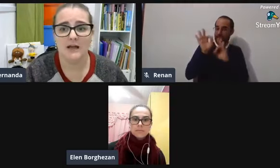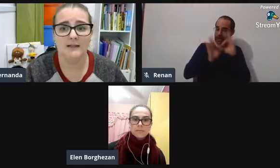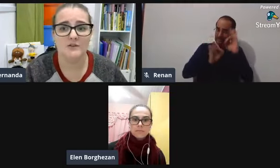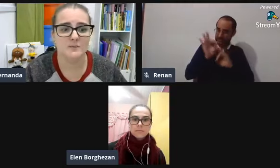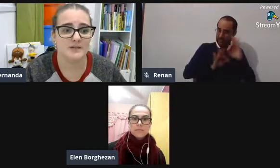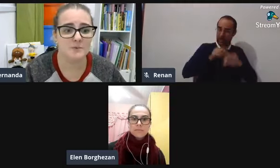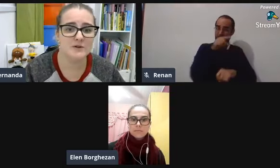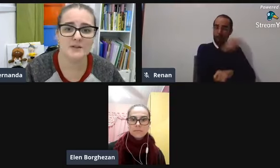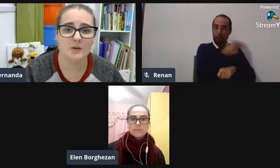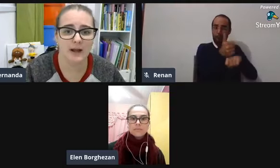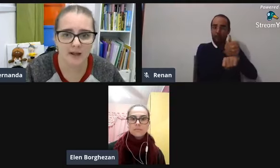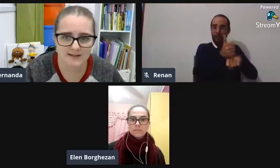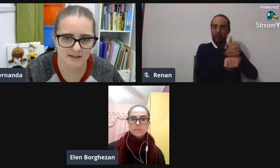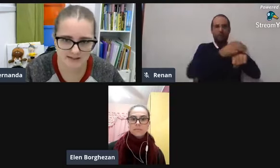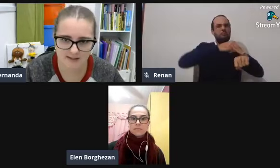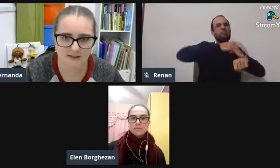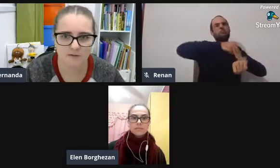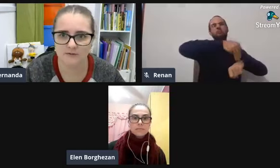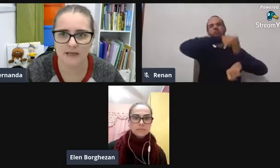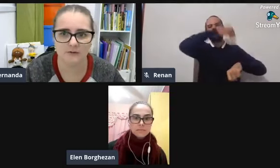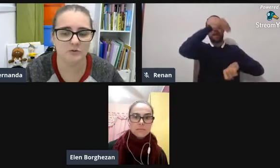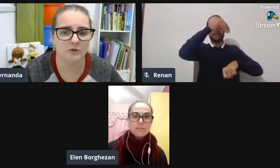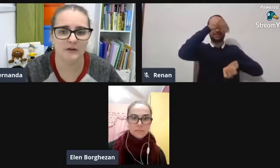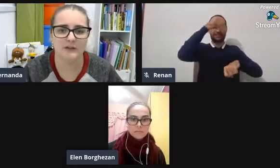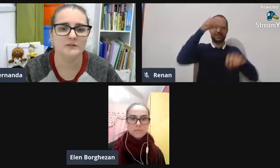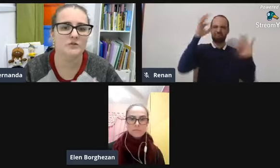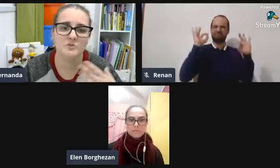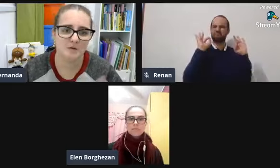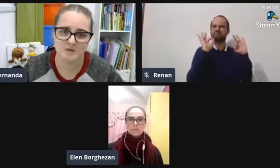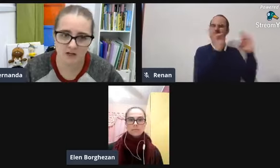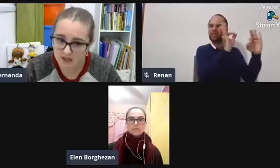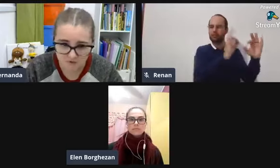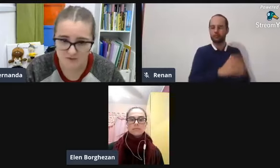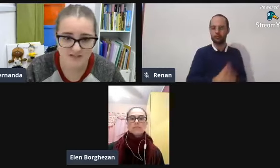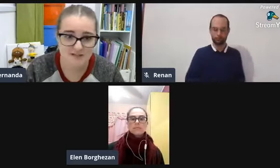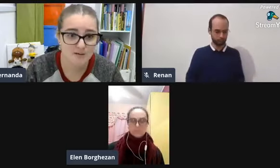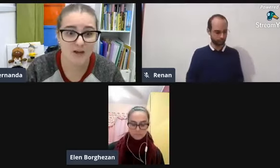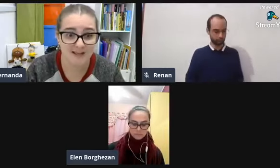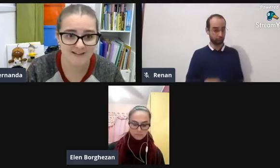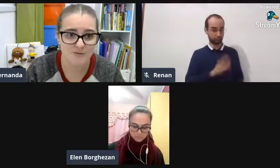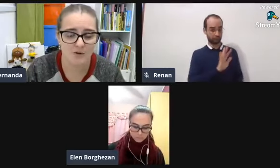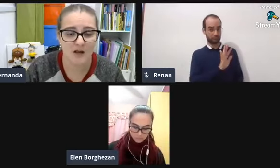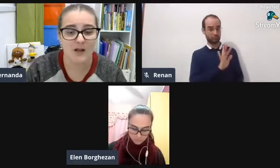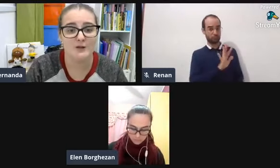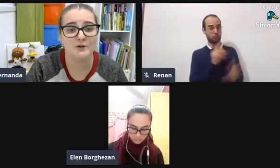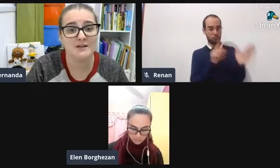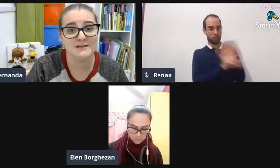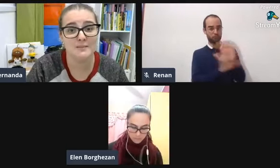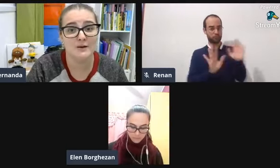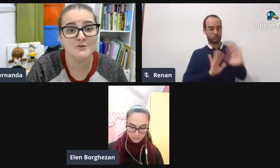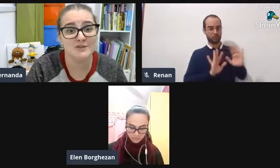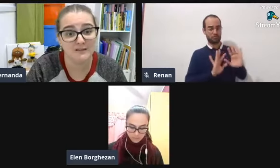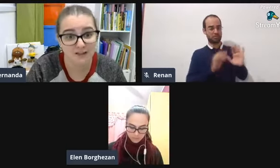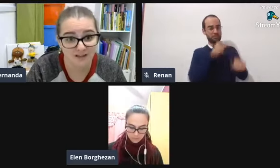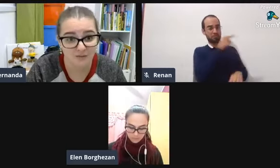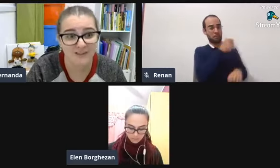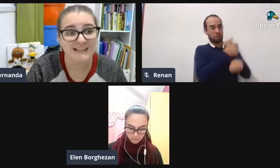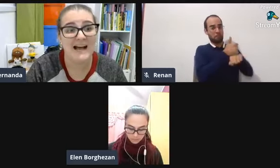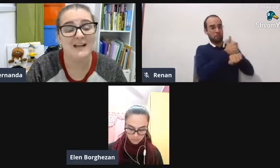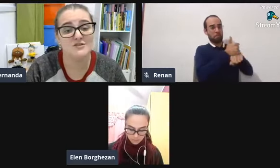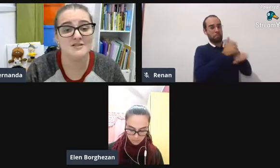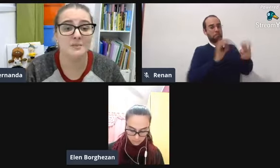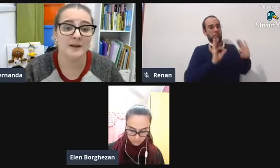qualificados. Eu disse, mas moça, não é essa a questão, né? Eu não estou falando dos profissionais de vocês, não é isso. Eu só queria saber onde que